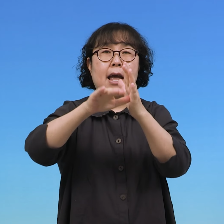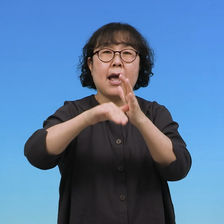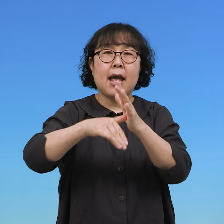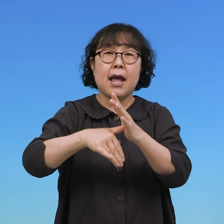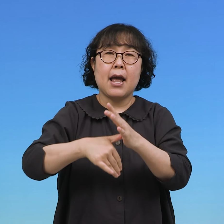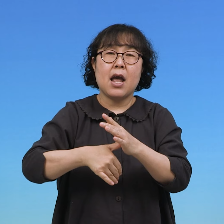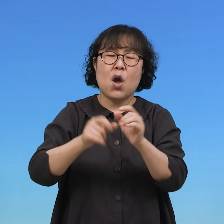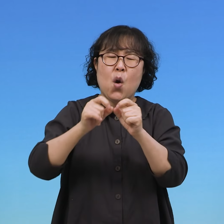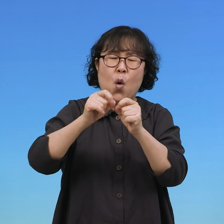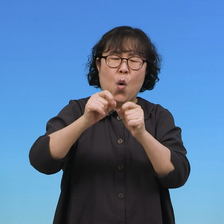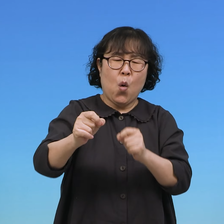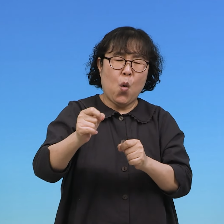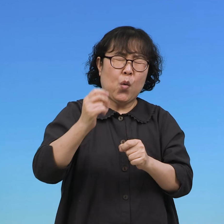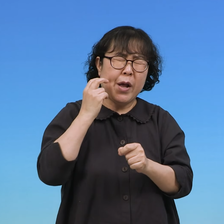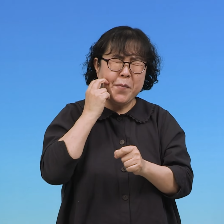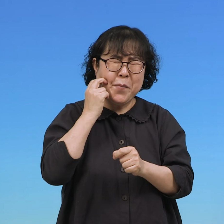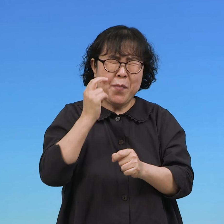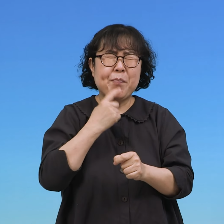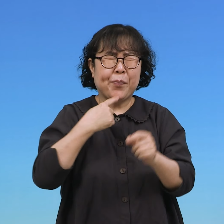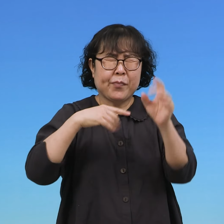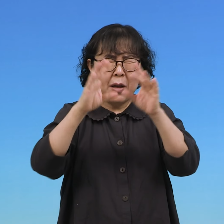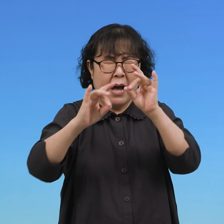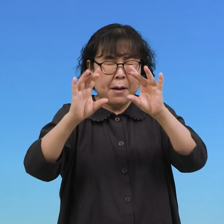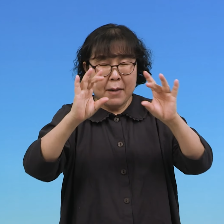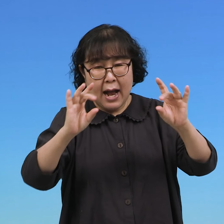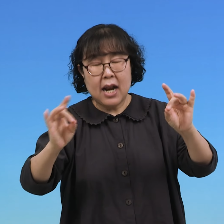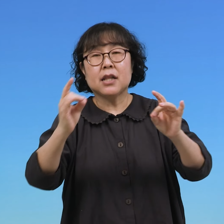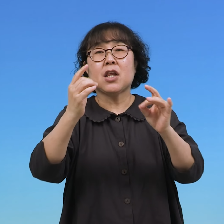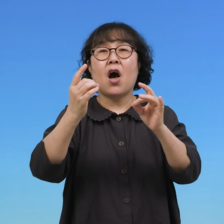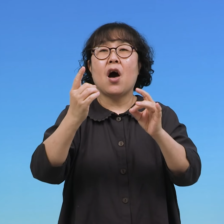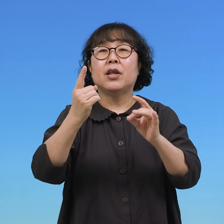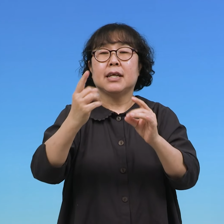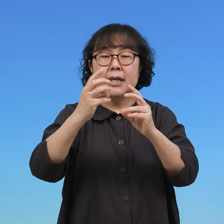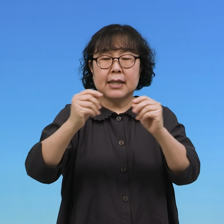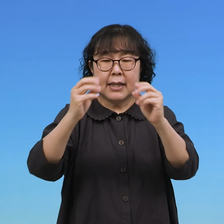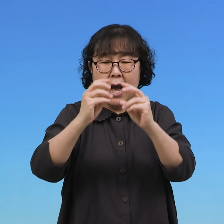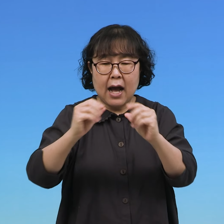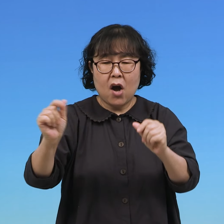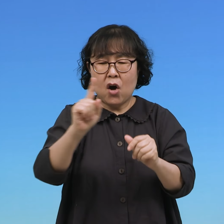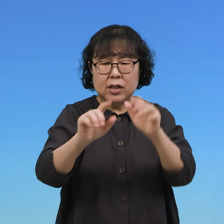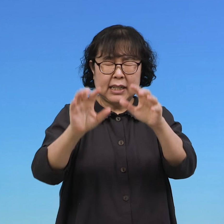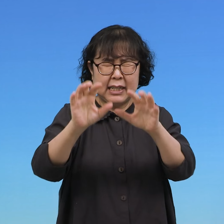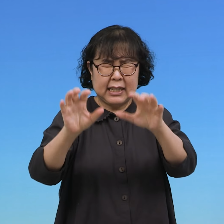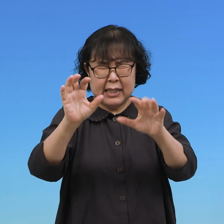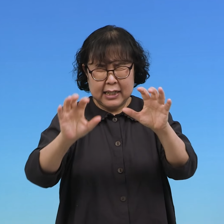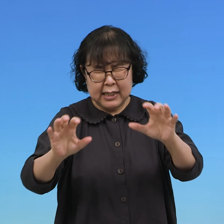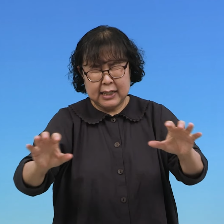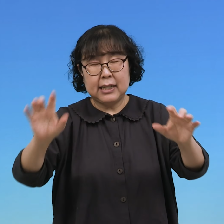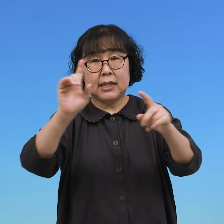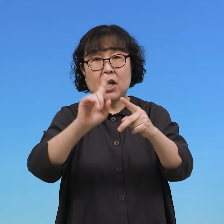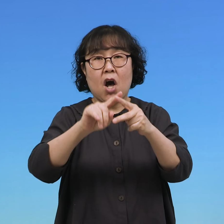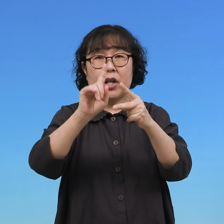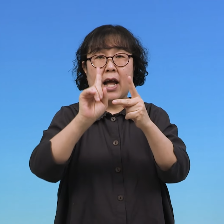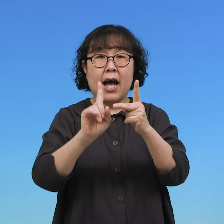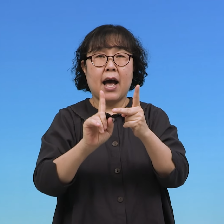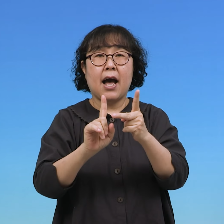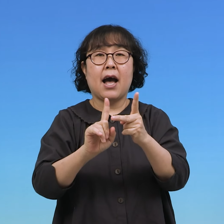눈물로 선포합니다. 오래 황폐하였던 이 땅 어디서나